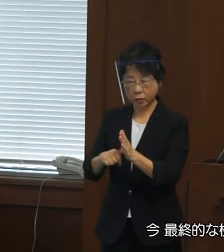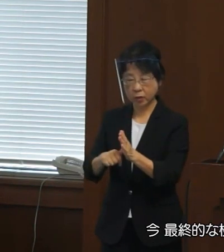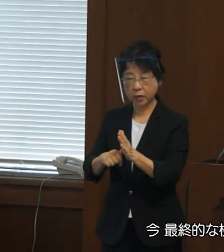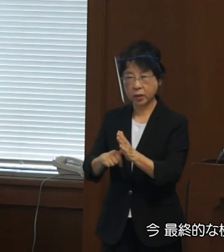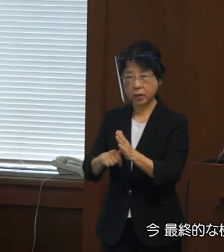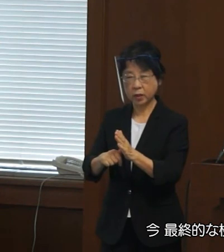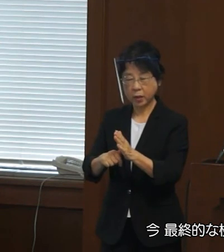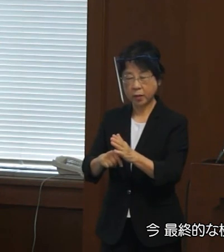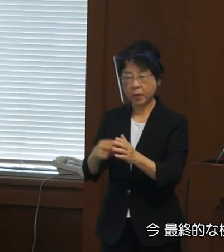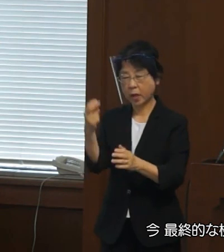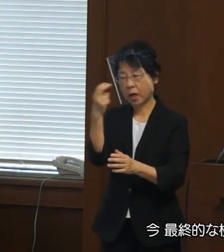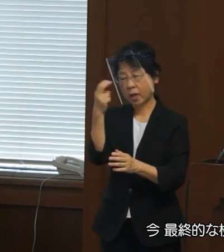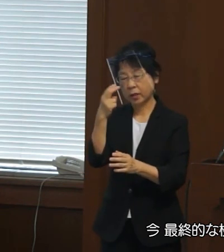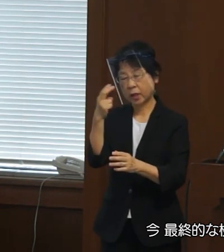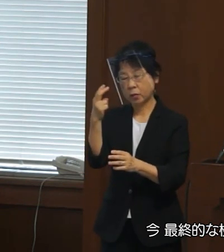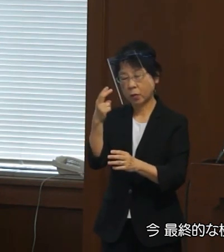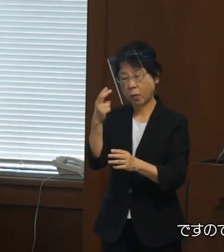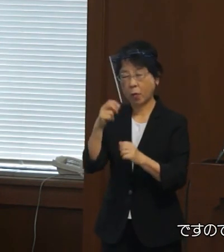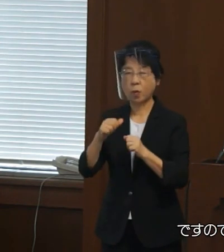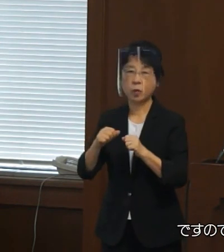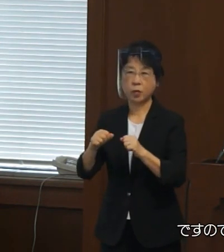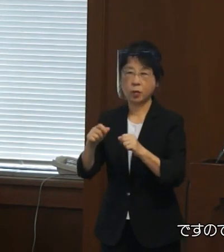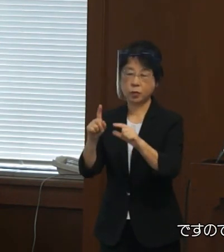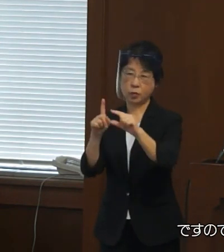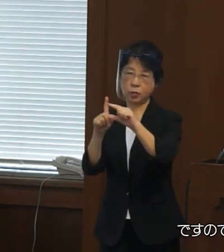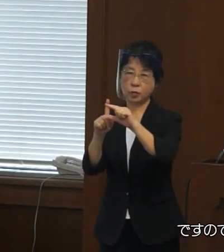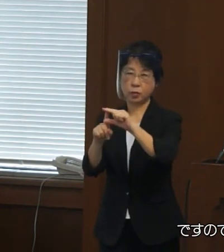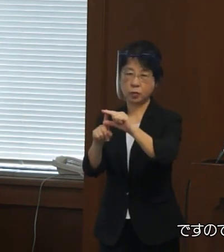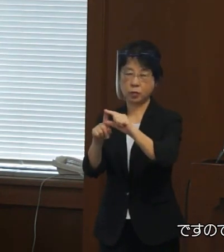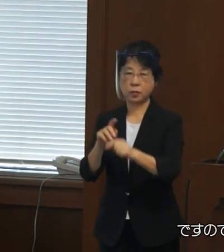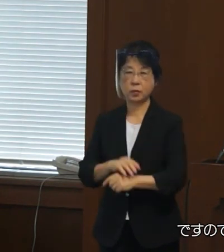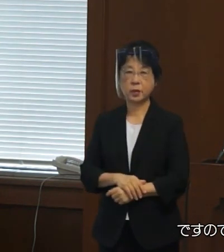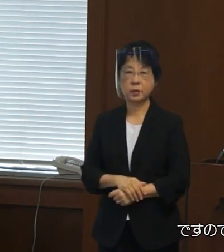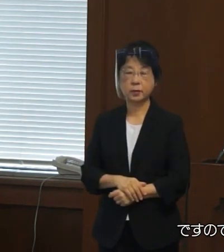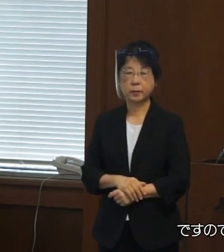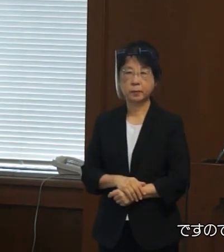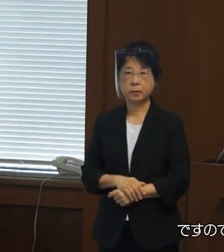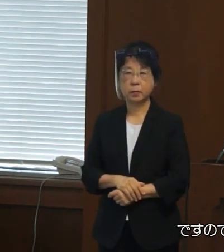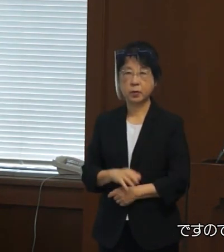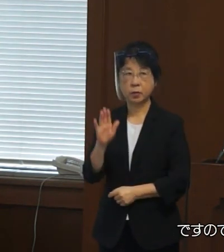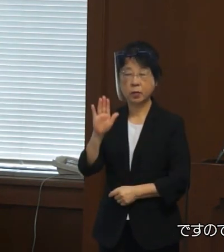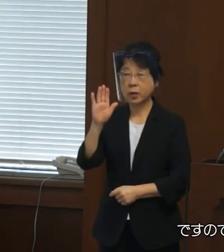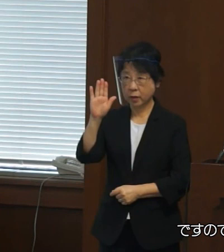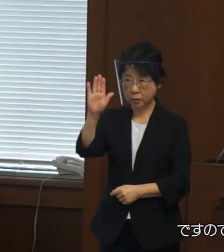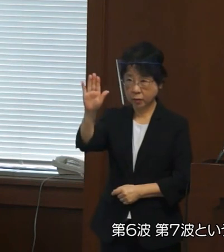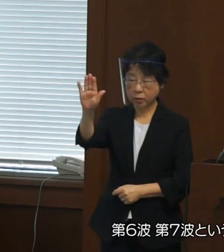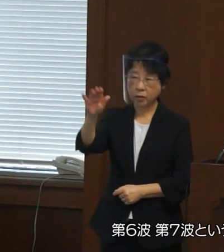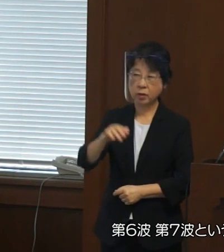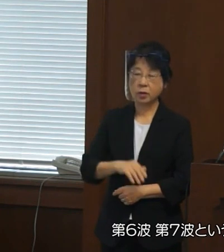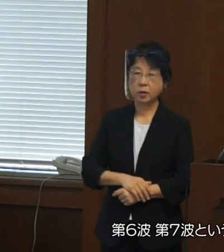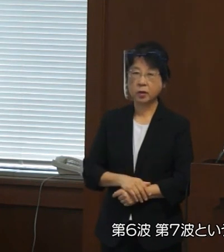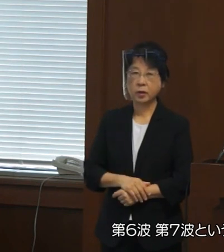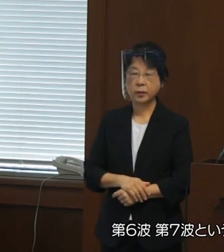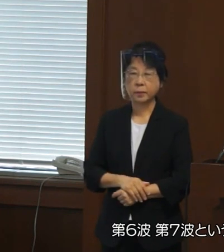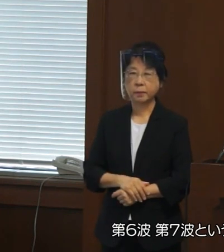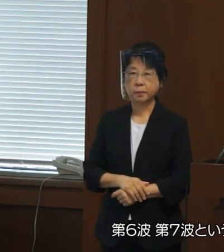な今検討をしています。まあ、ですので、まあ、ここからあとですね、